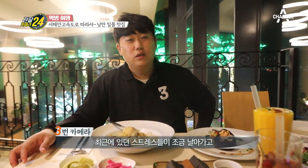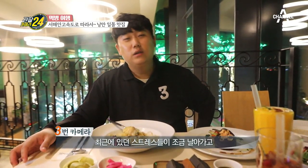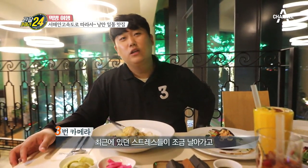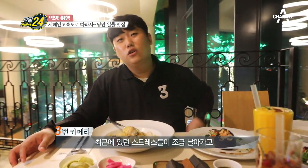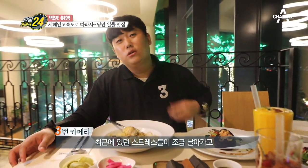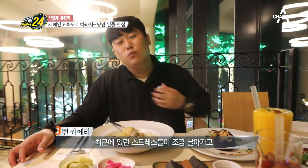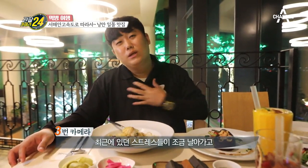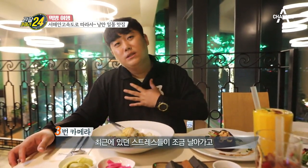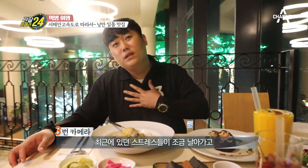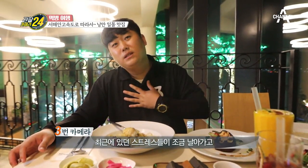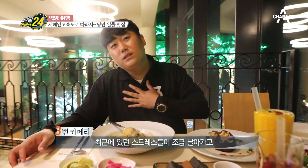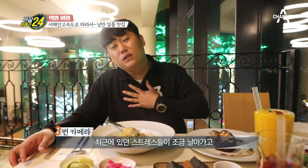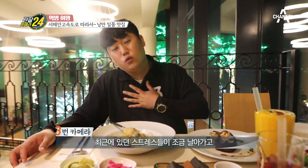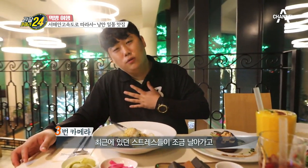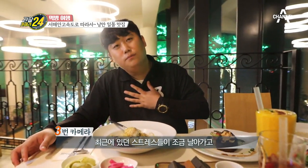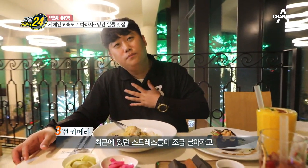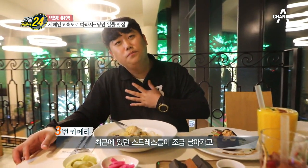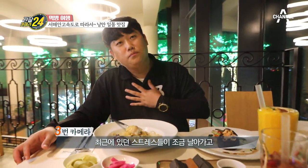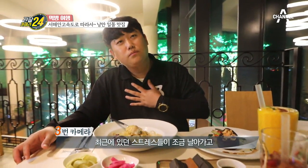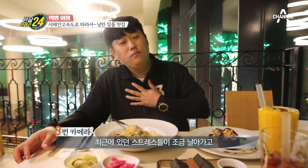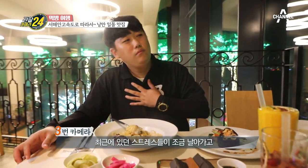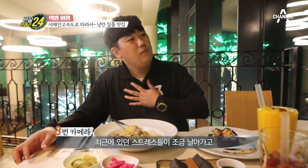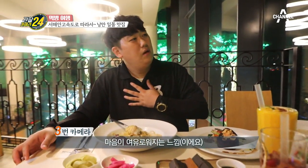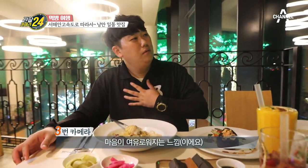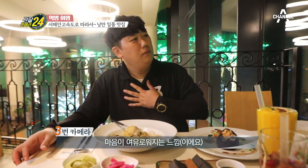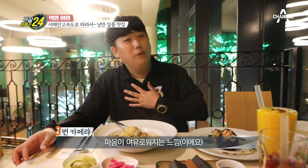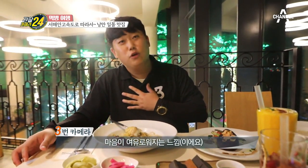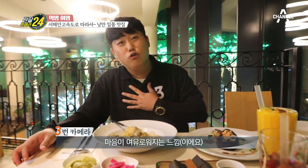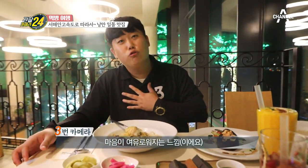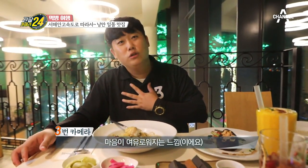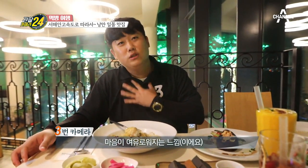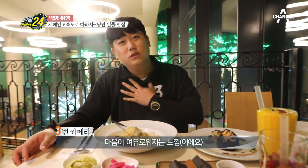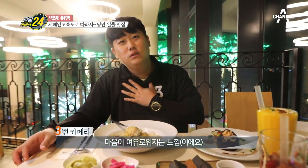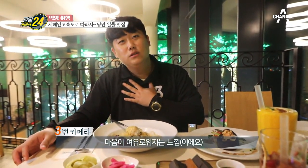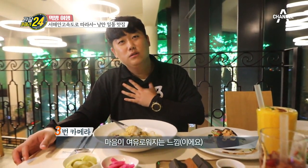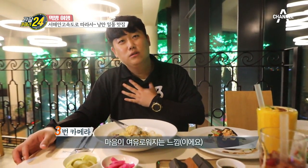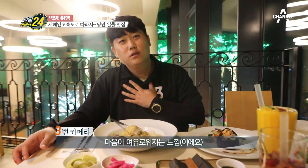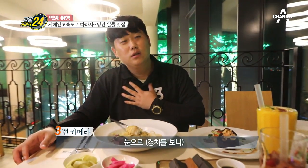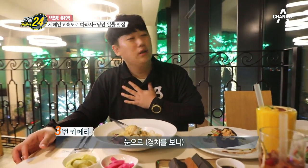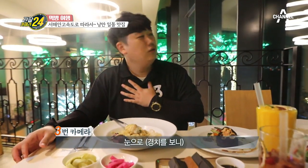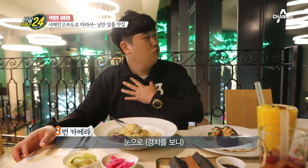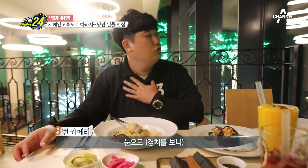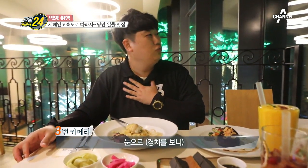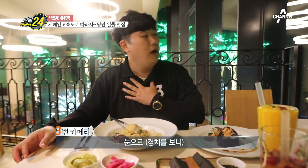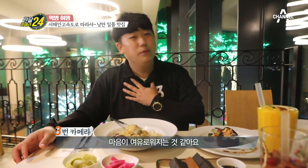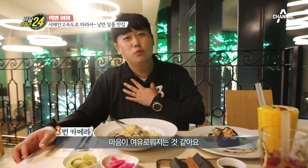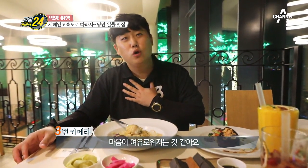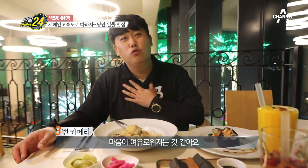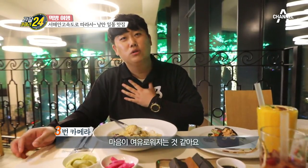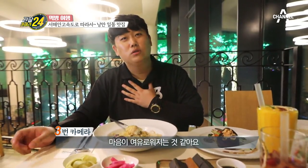최근에 일단 뭔가 스트레스들이 조금 마음이 여유로워지는? 일단 눈으로 마음이 좀 여유로워지는 것